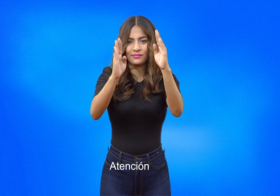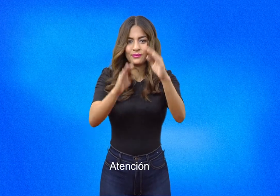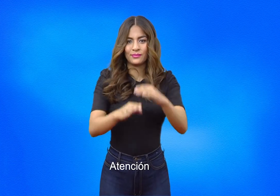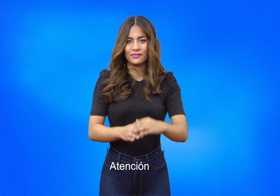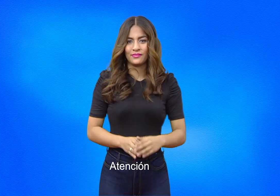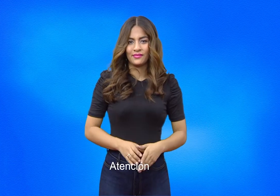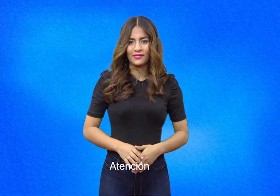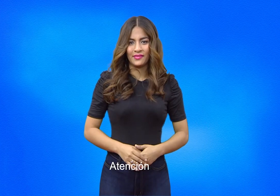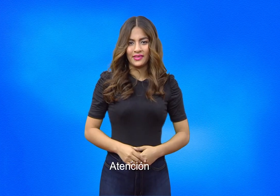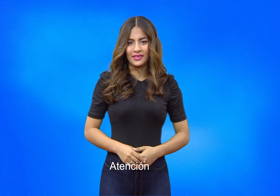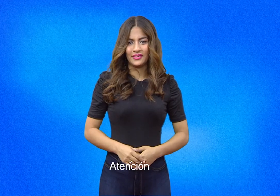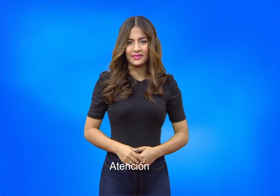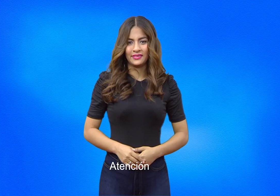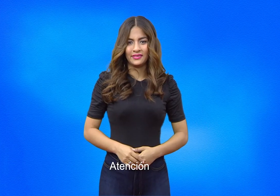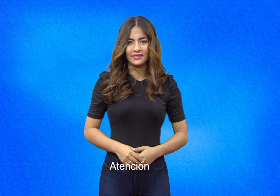Atención.